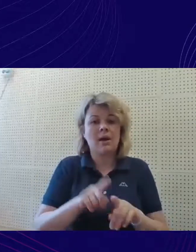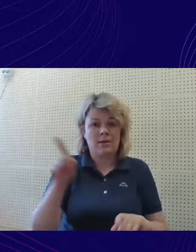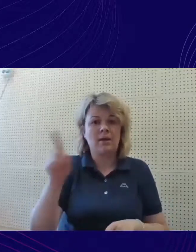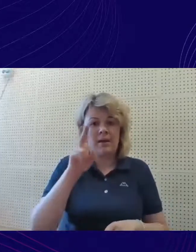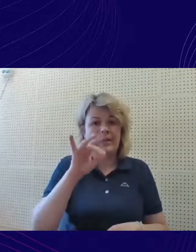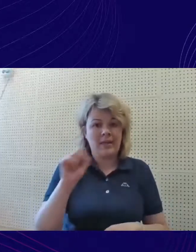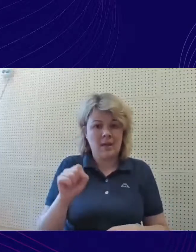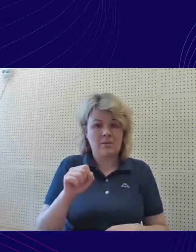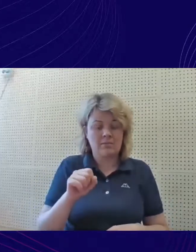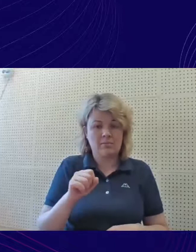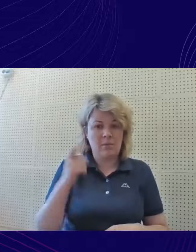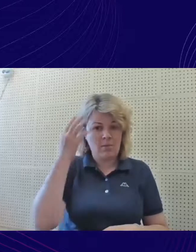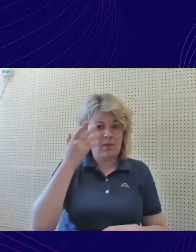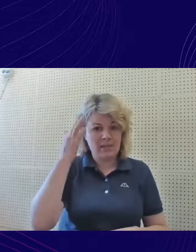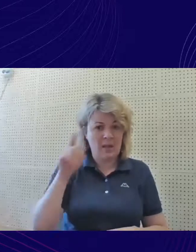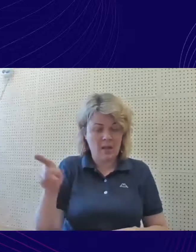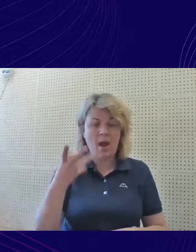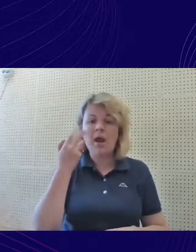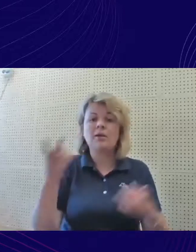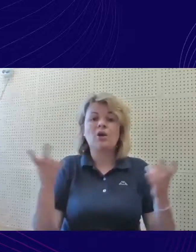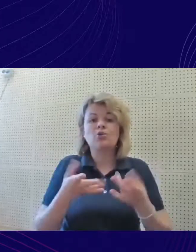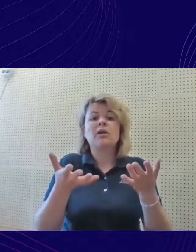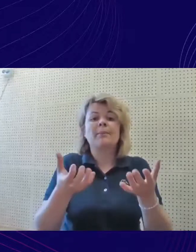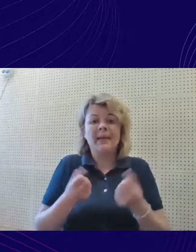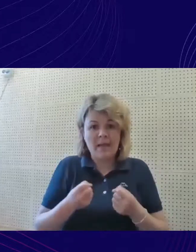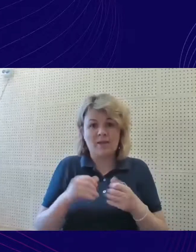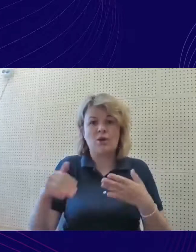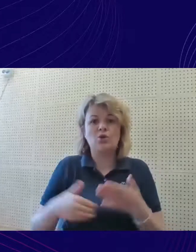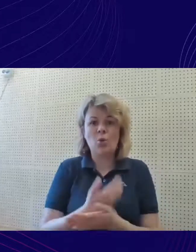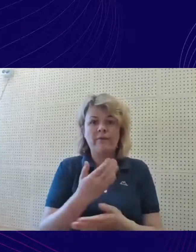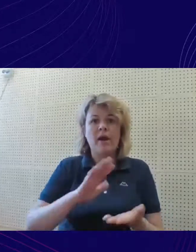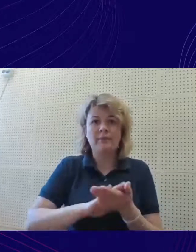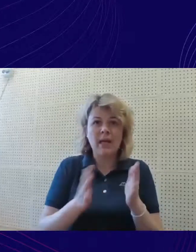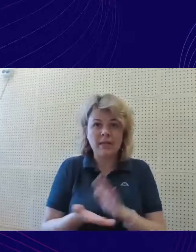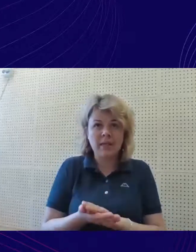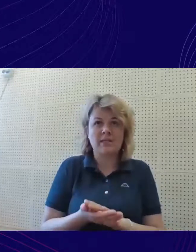мыслила, когда надо принять новые обстоятельства и